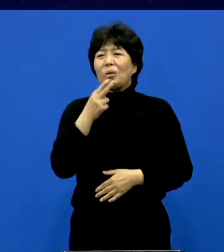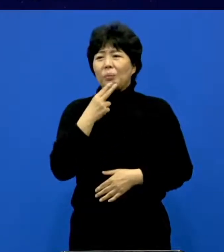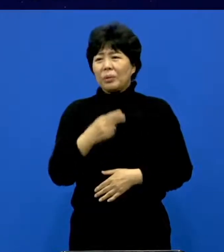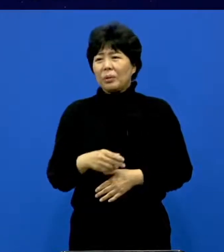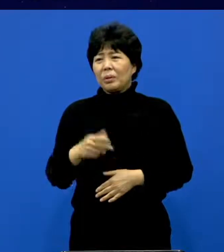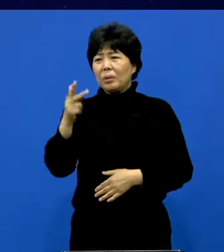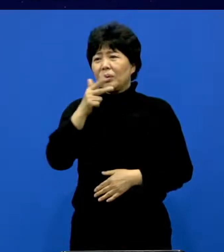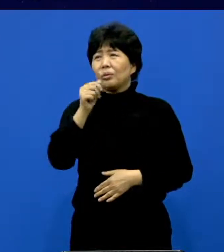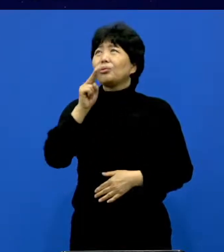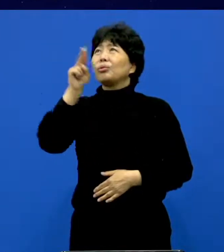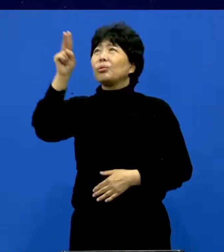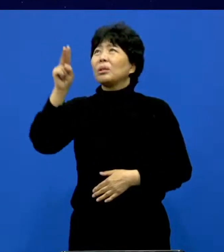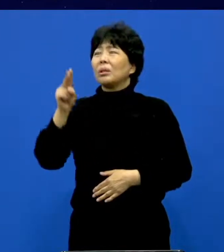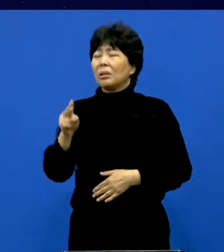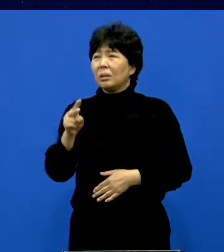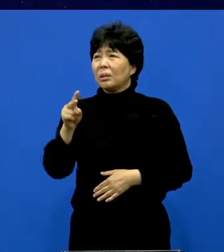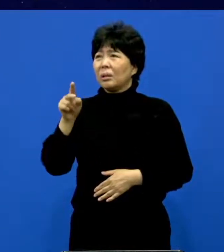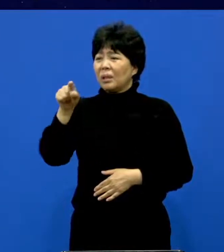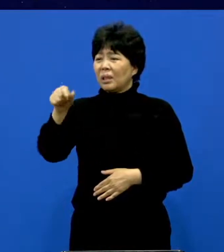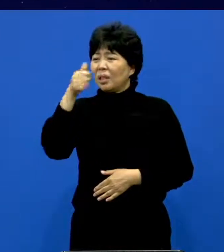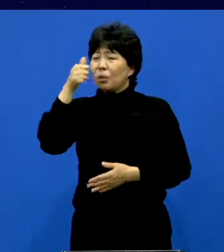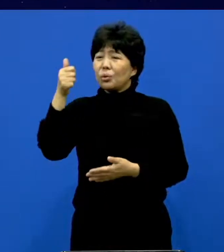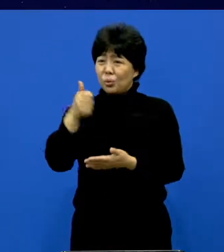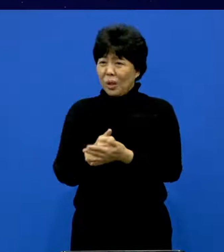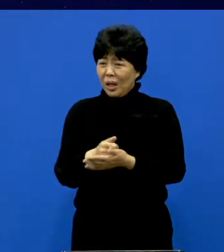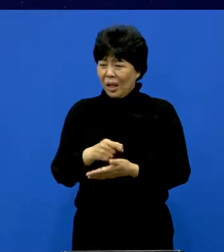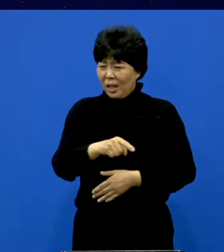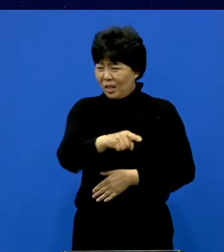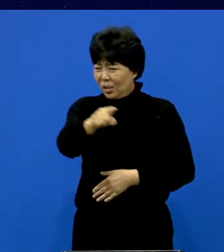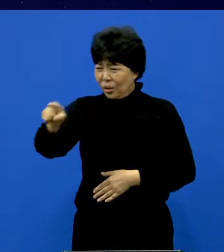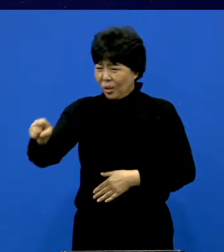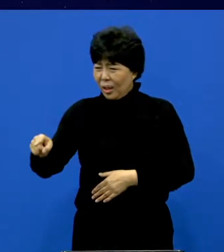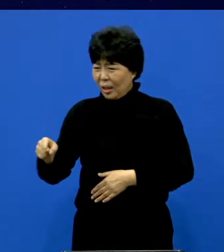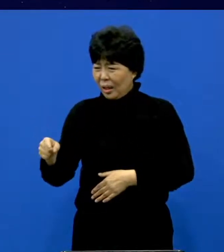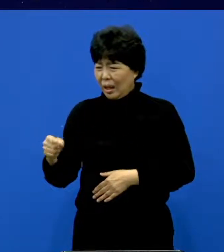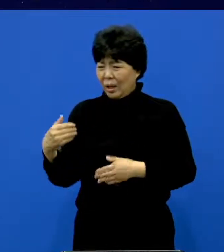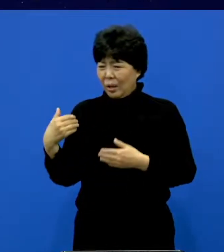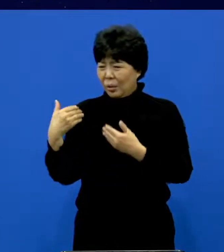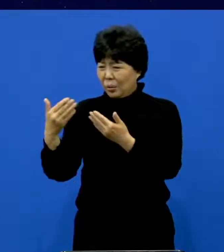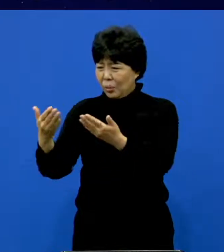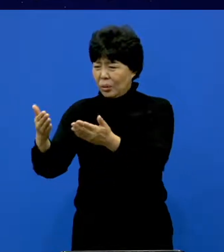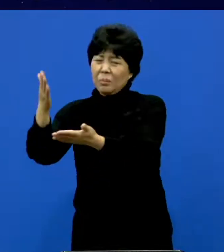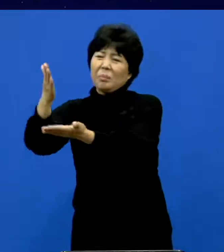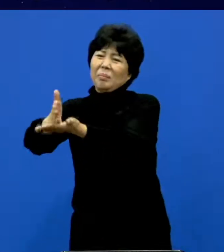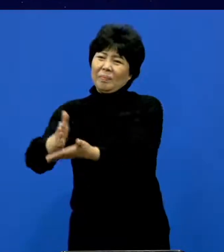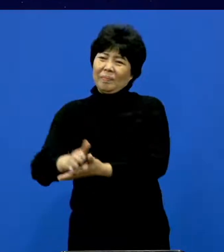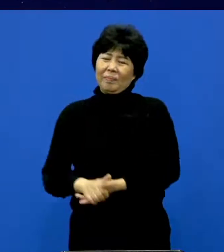이 죄를 저들에게 돌리지 마시옵소서. 와, 대단한 얘기.